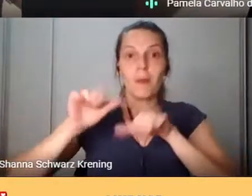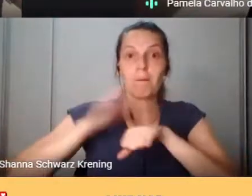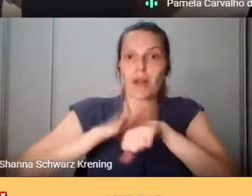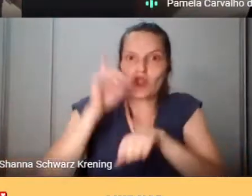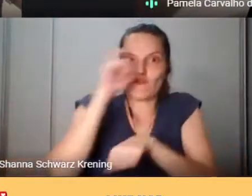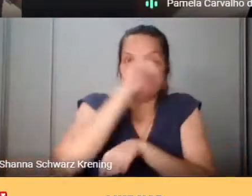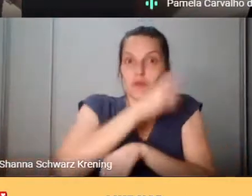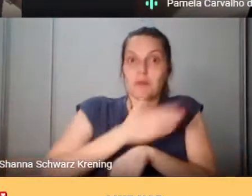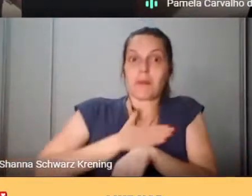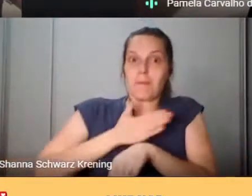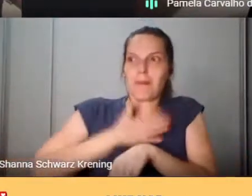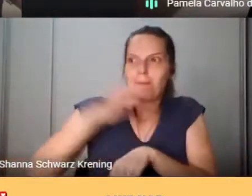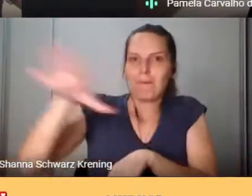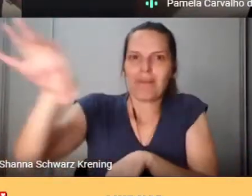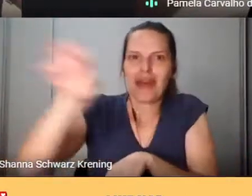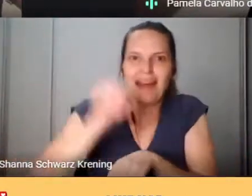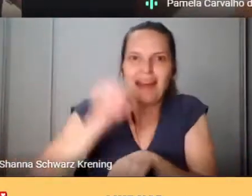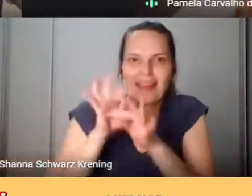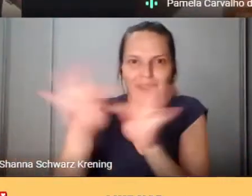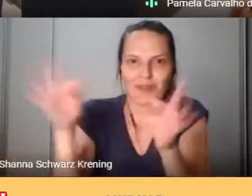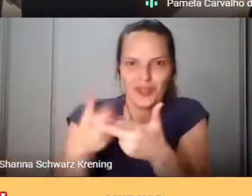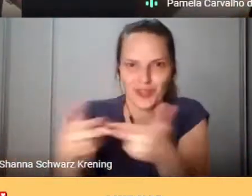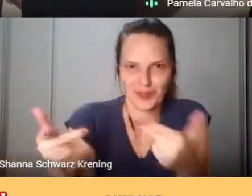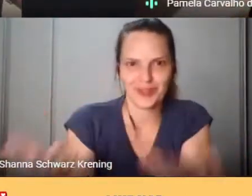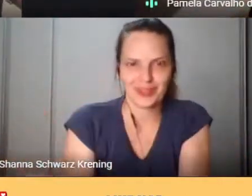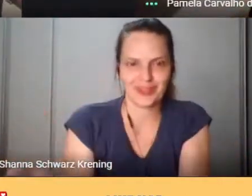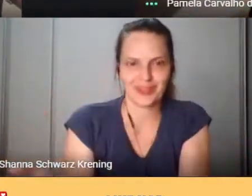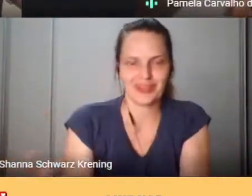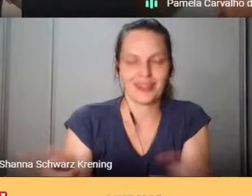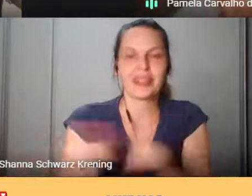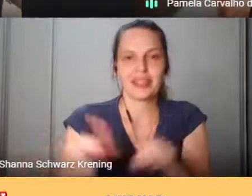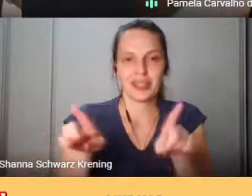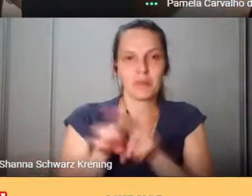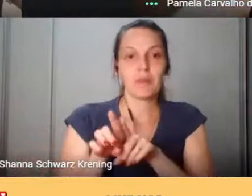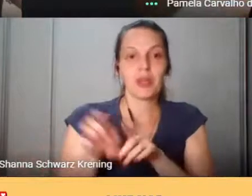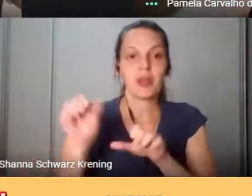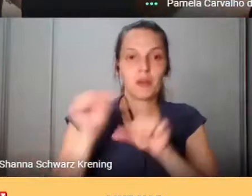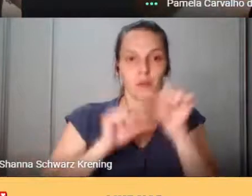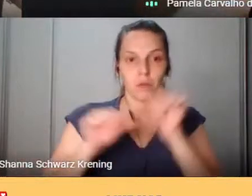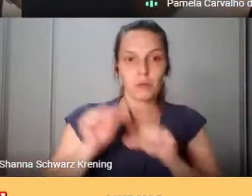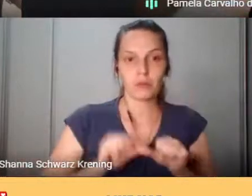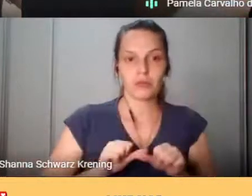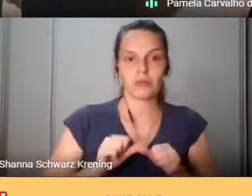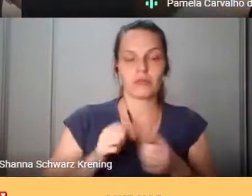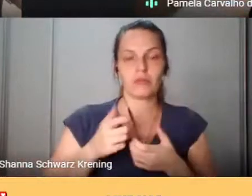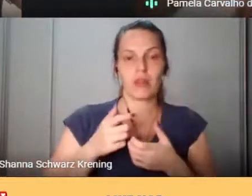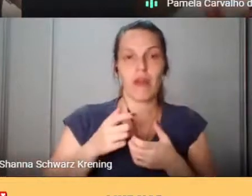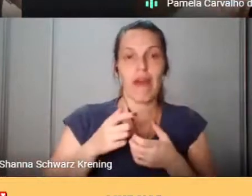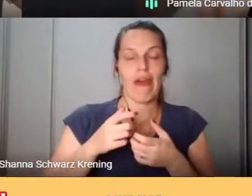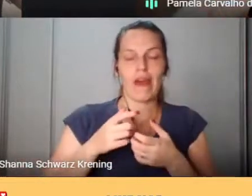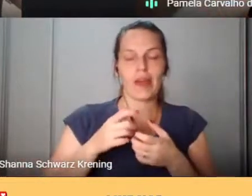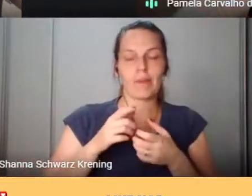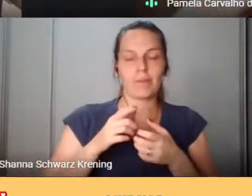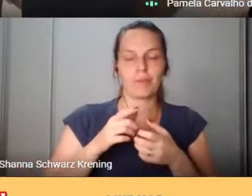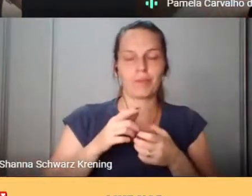esteja menos, né? O mesmo vale para as notificações, assim, do celular, né? Desativar as notificações em alguns momentos, assim, os